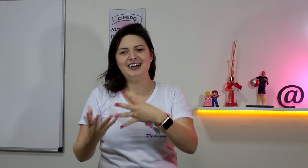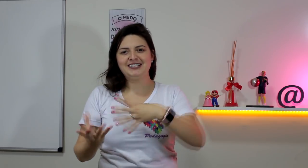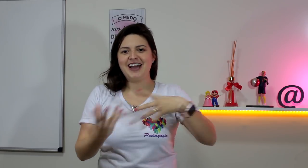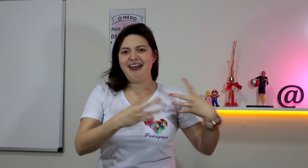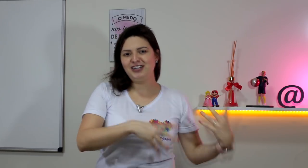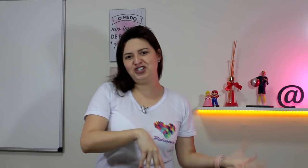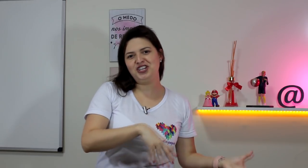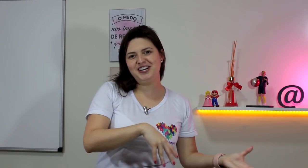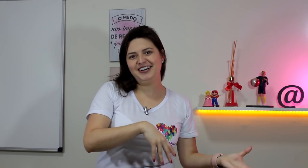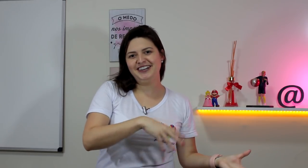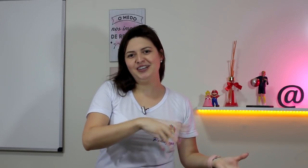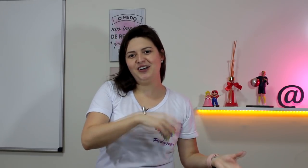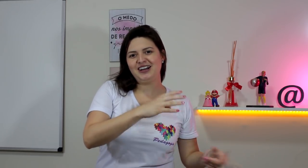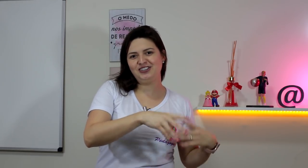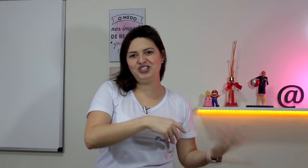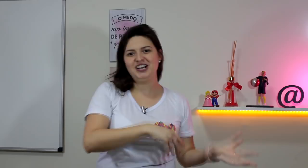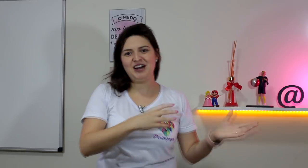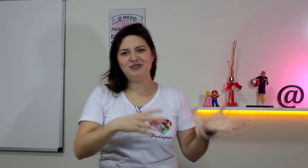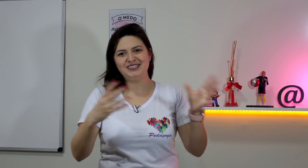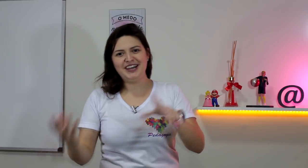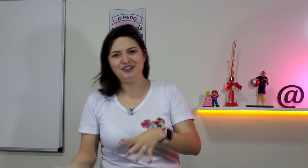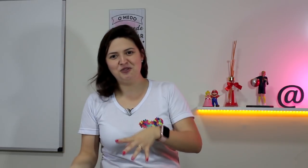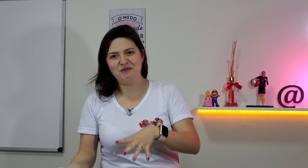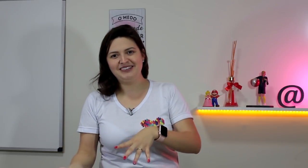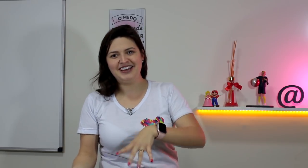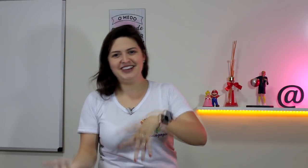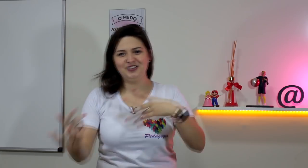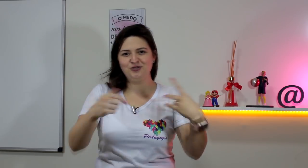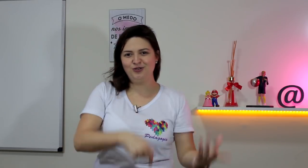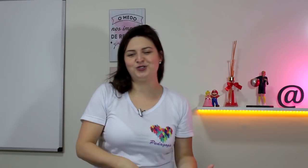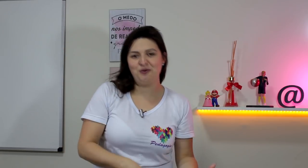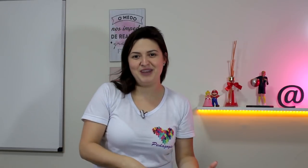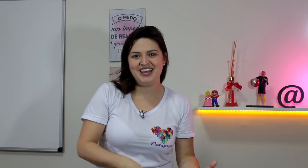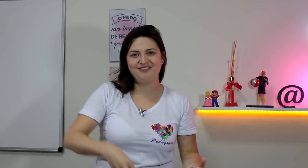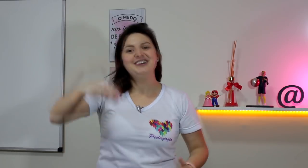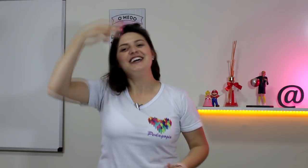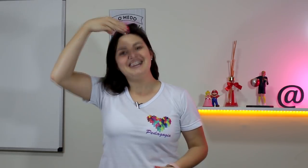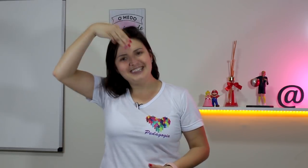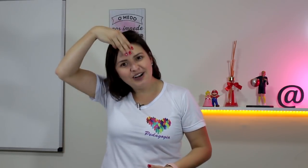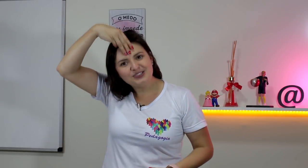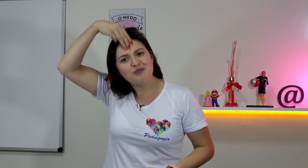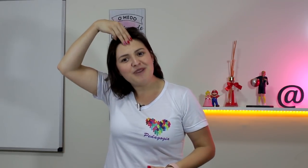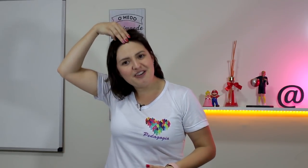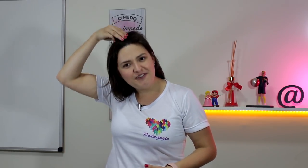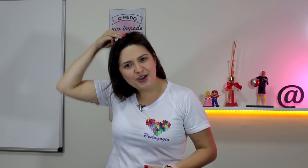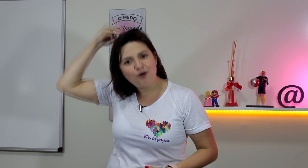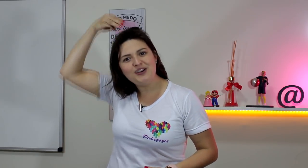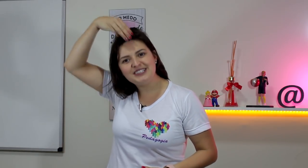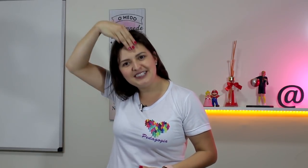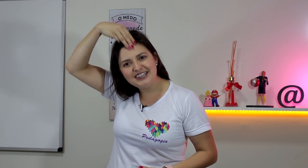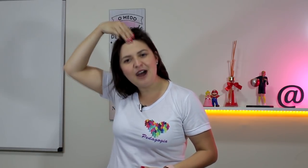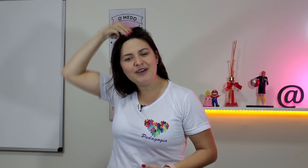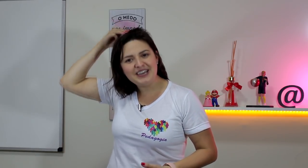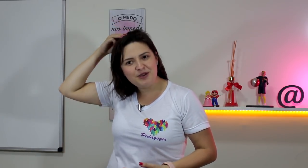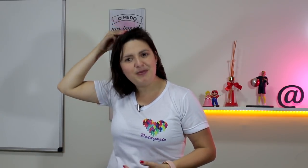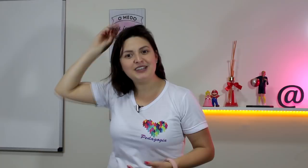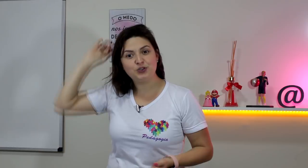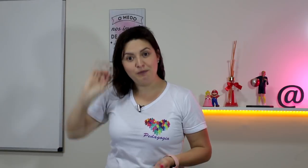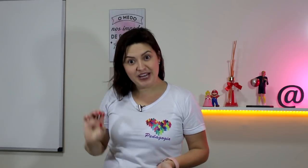criança é a tia. Então a tia acaba sendo madrinha do sobrinho. Então também ficou esse sinal aqui para